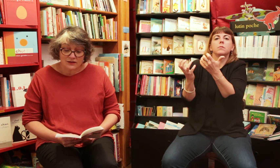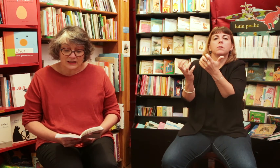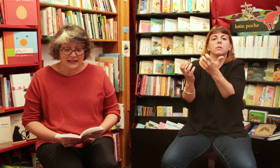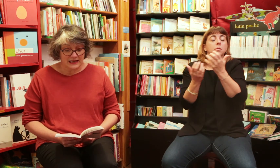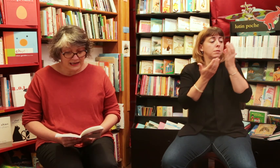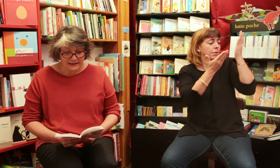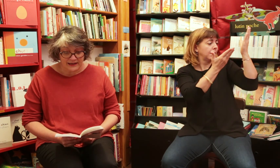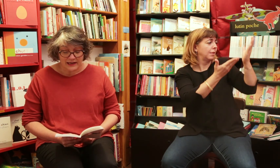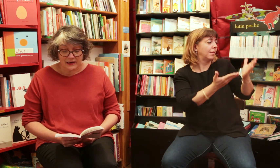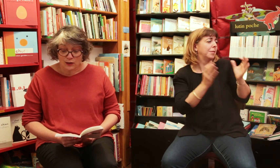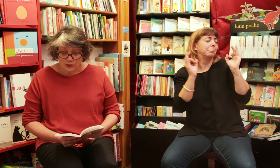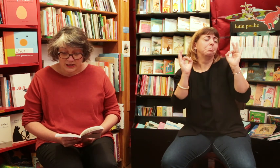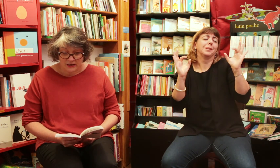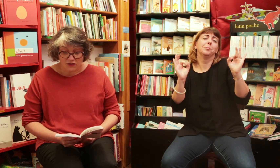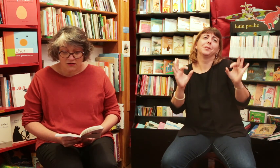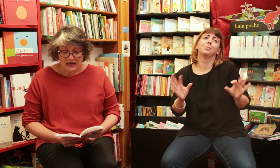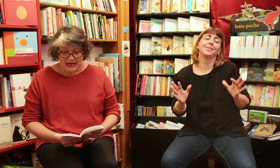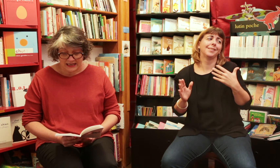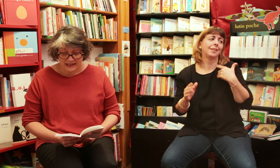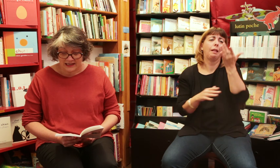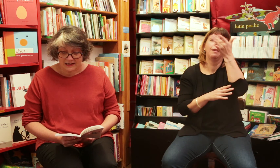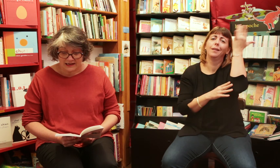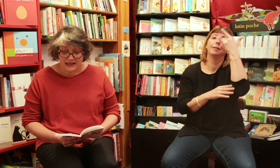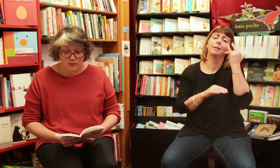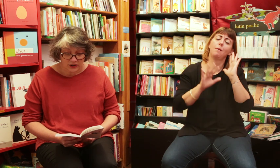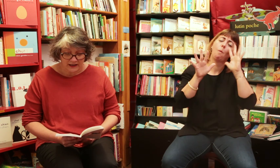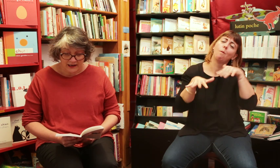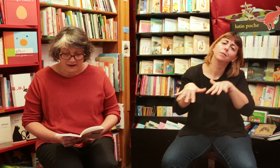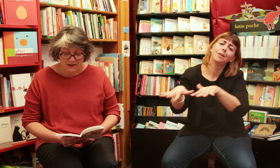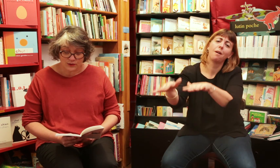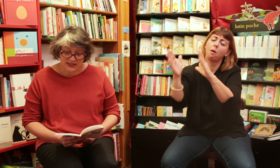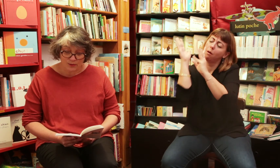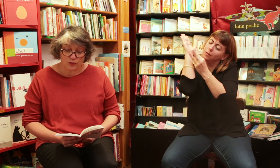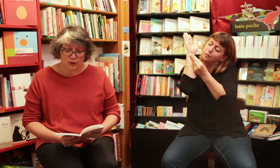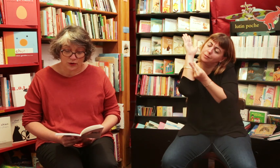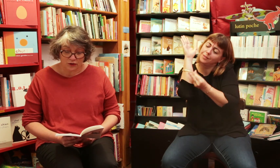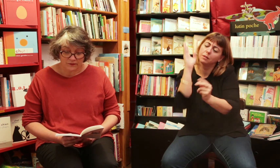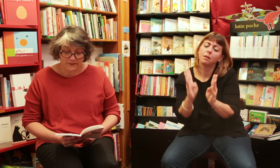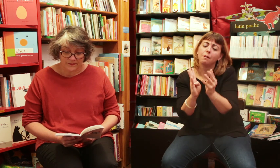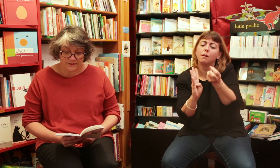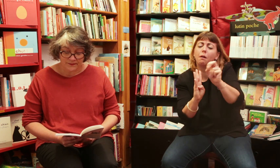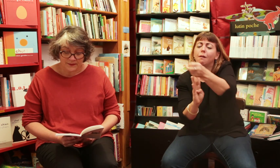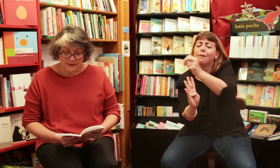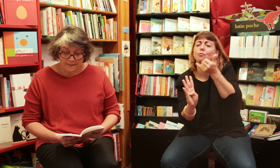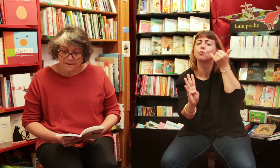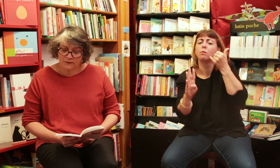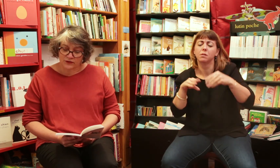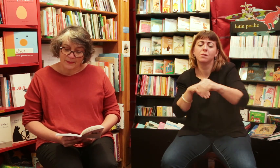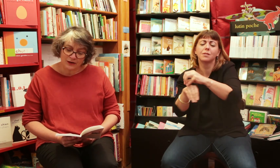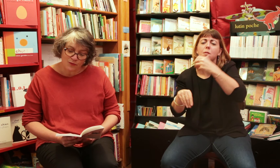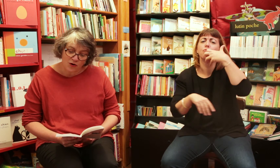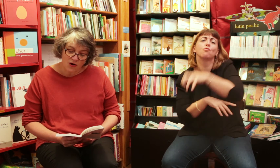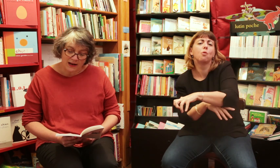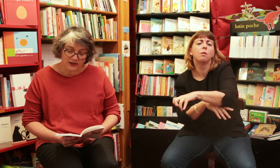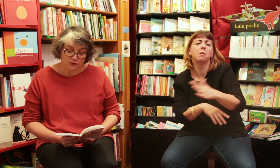Lola sentait l'été, l'océan, la résine, l'immortel, le sable brûlant. « Tu